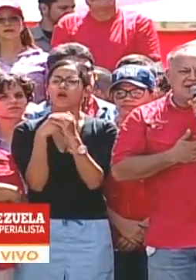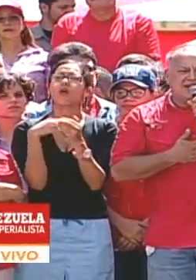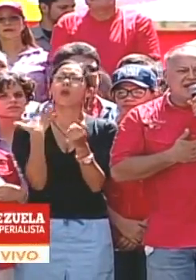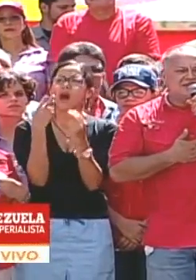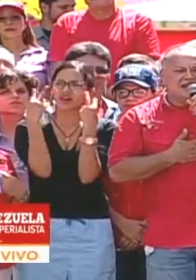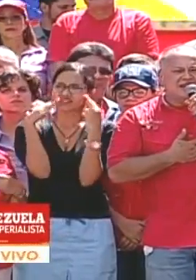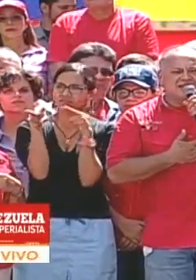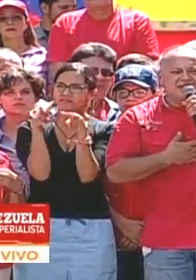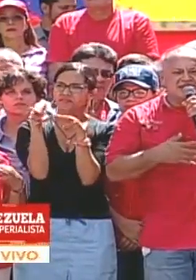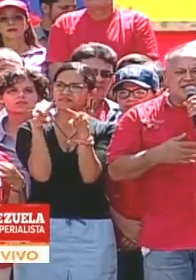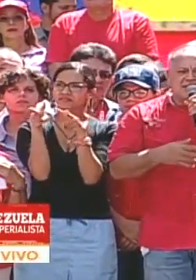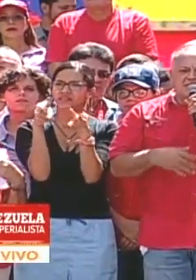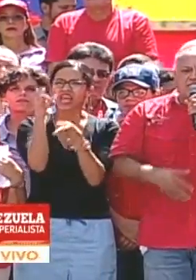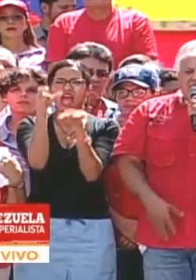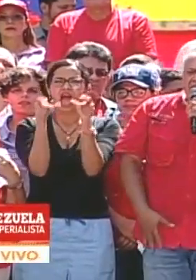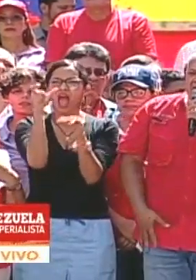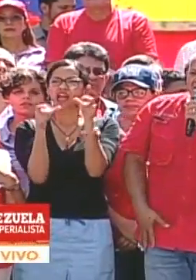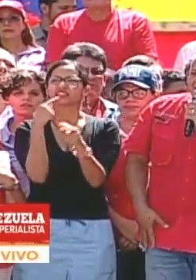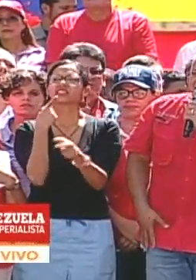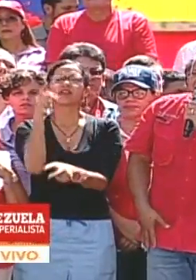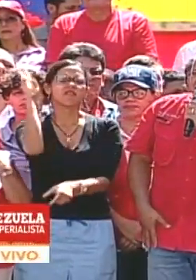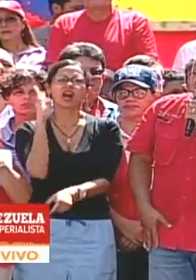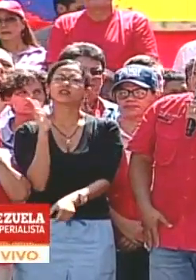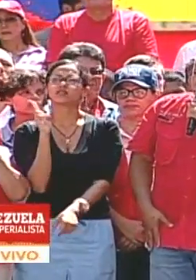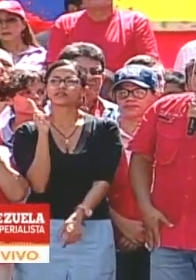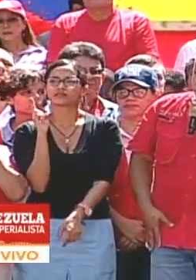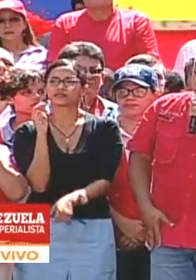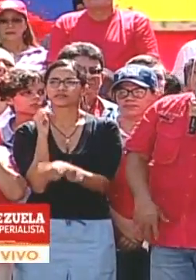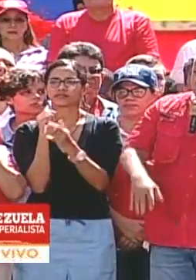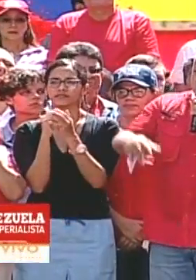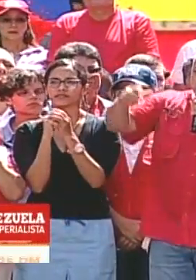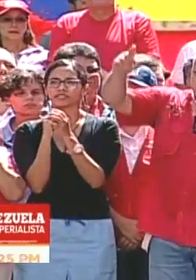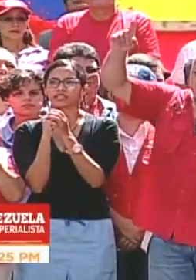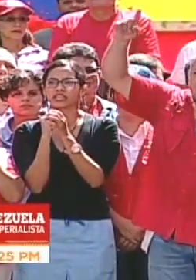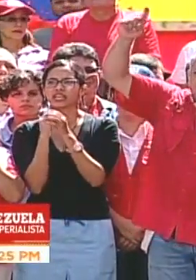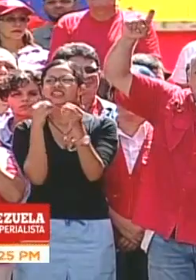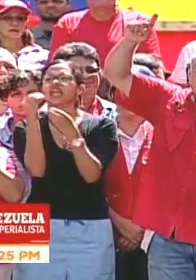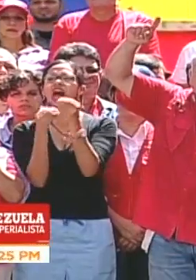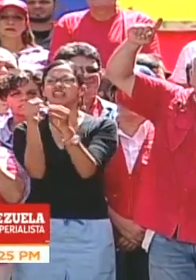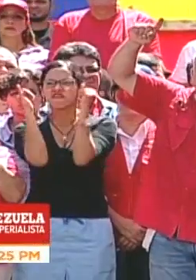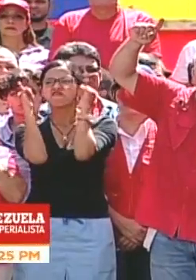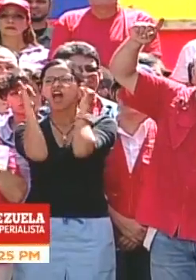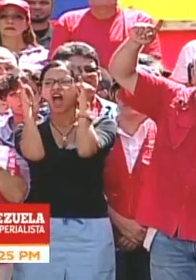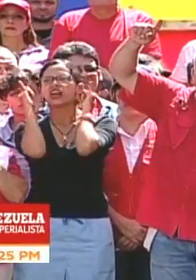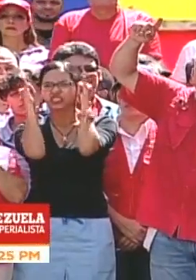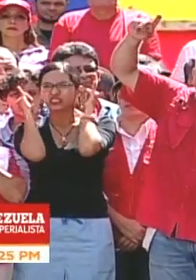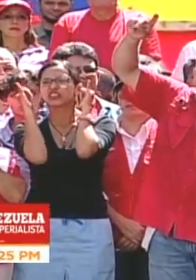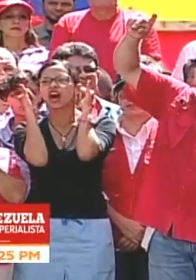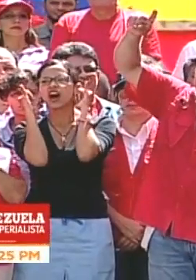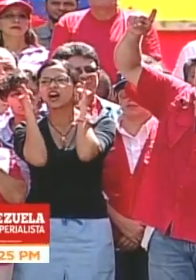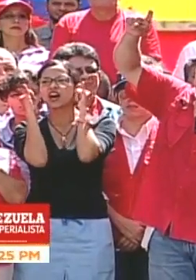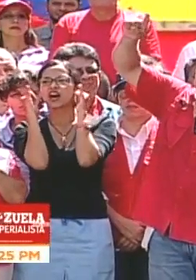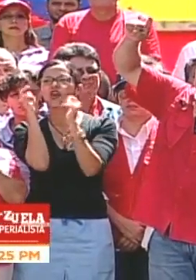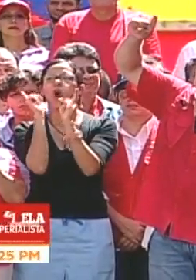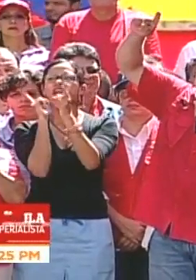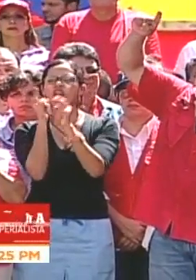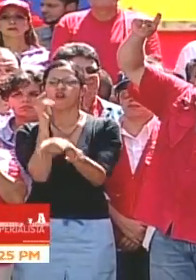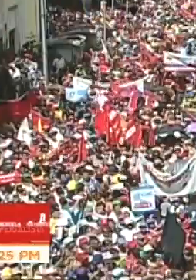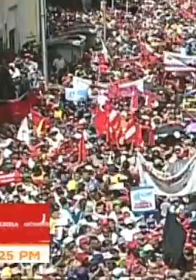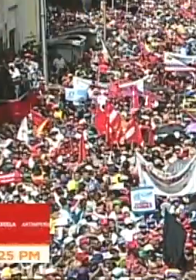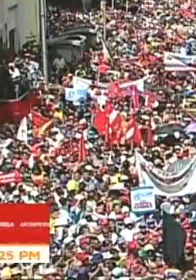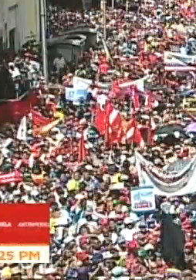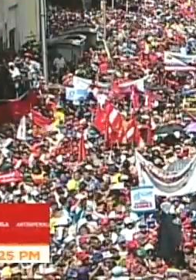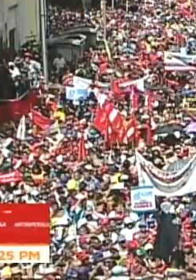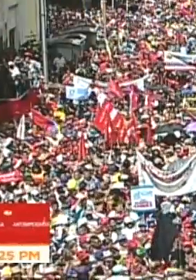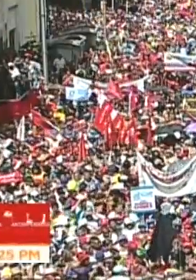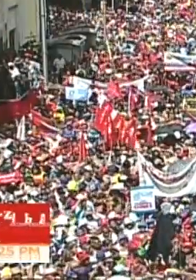observa gente que dice ser venezolana y que hacen fiesta con alguna sanción o con